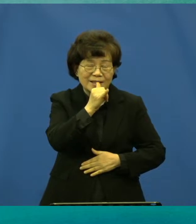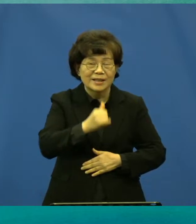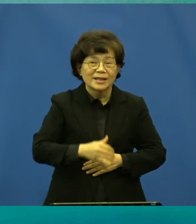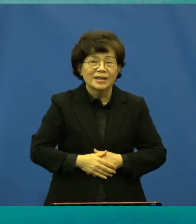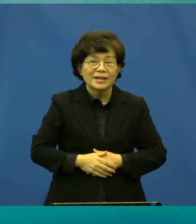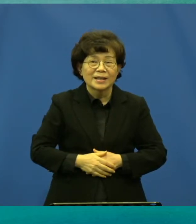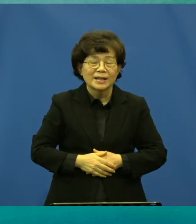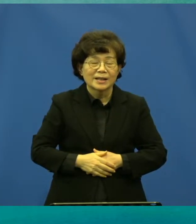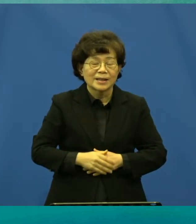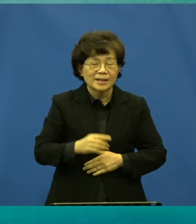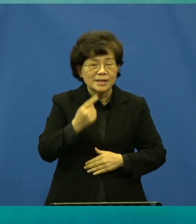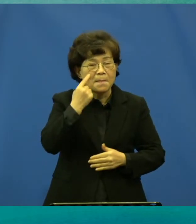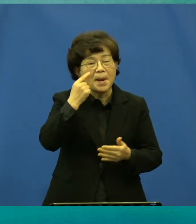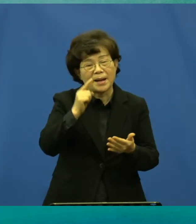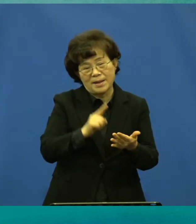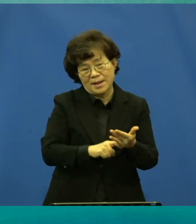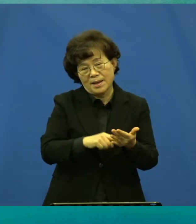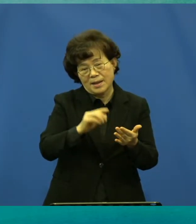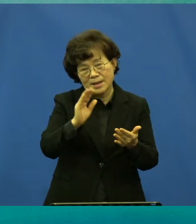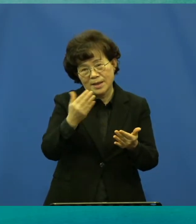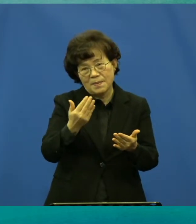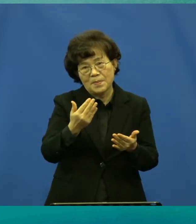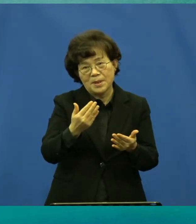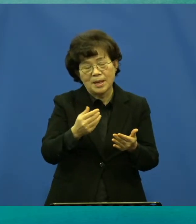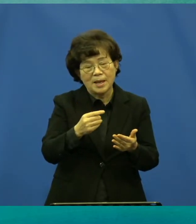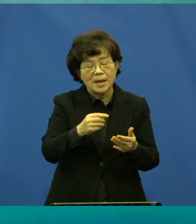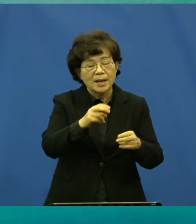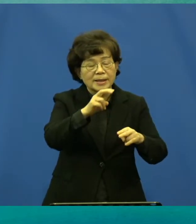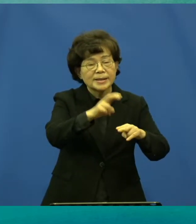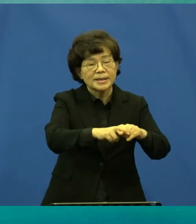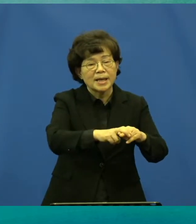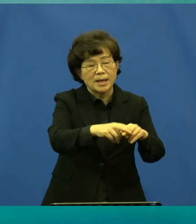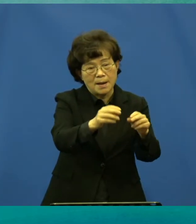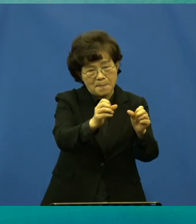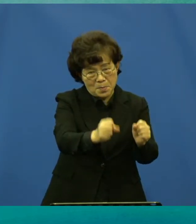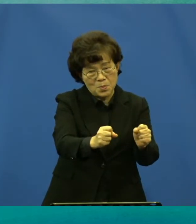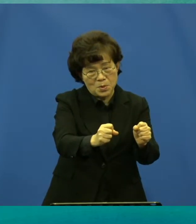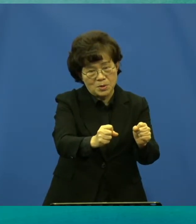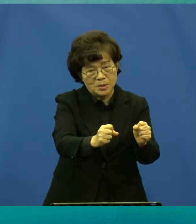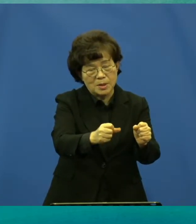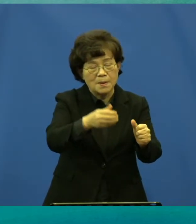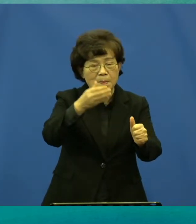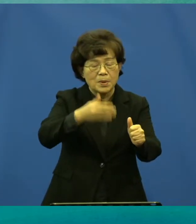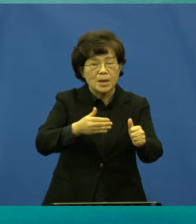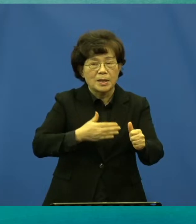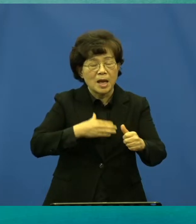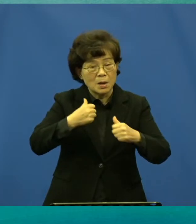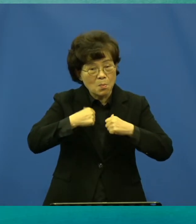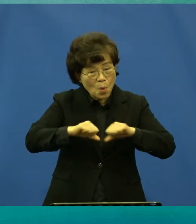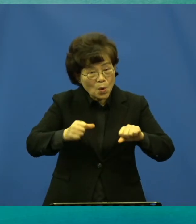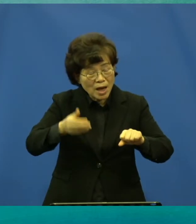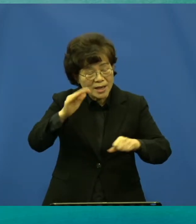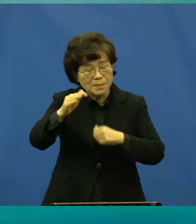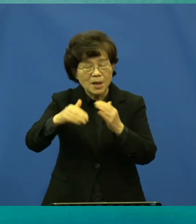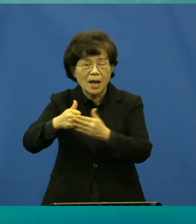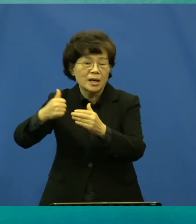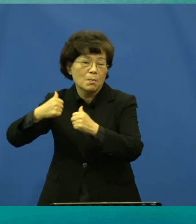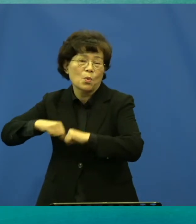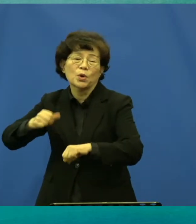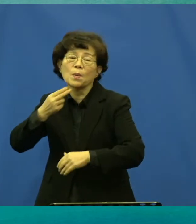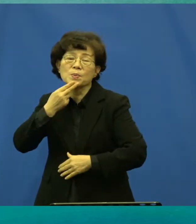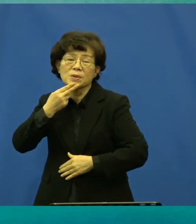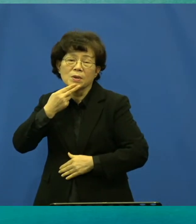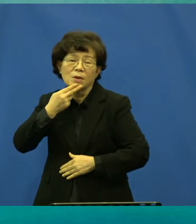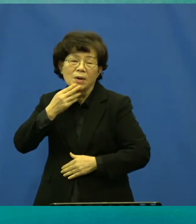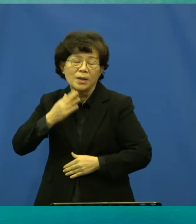그걸 찾아내야 돼요. 그리고 그 자리에 있어야 돼요. 나는 포기해도 하나님은 포기하지 않습니다.